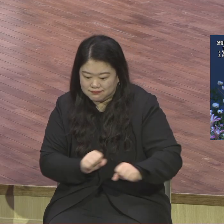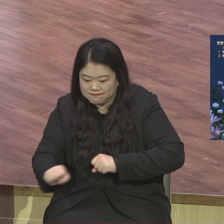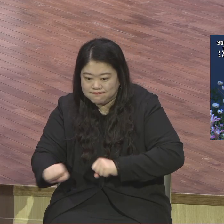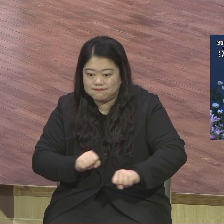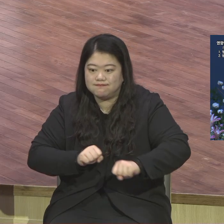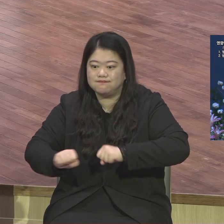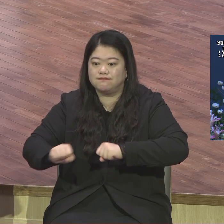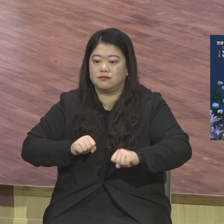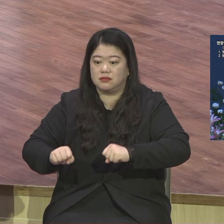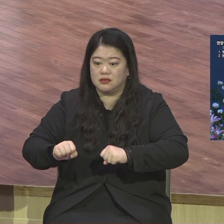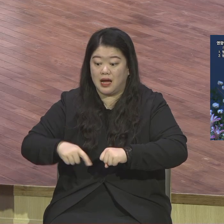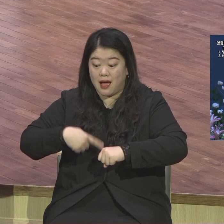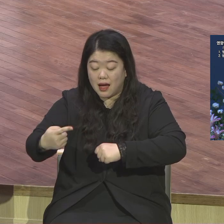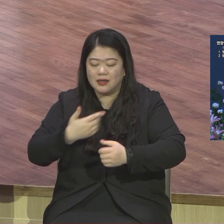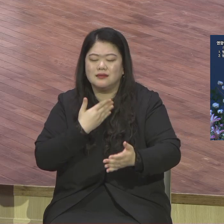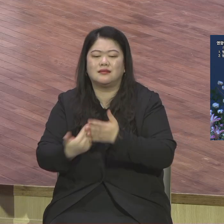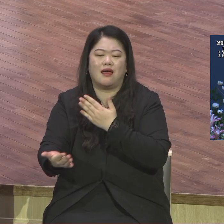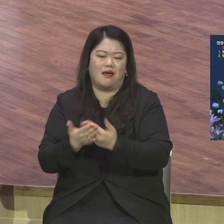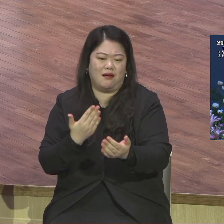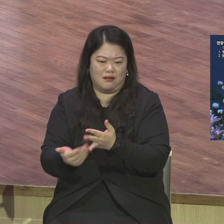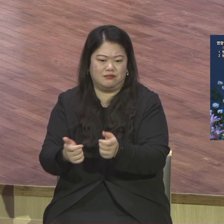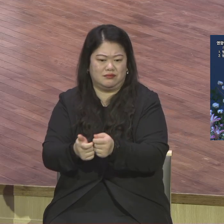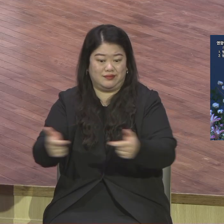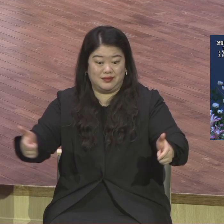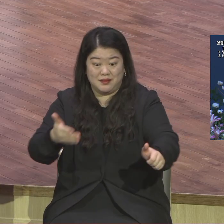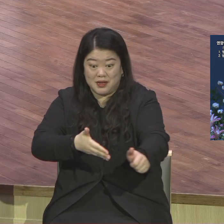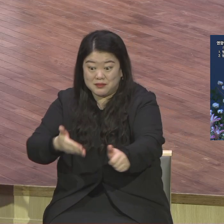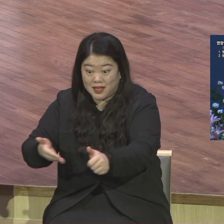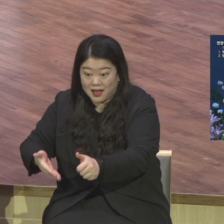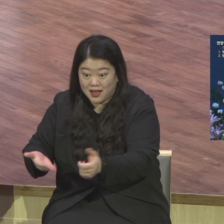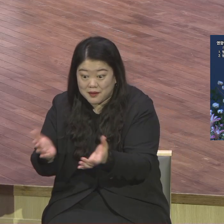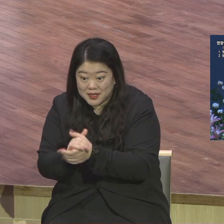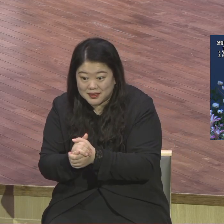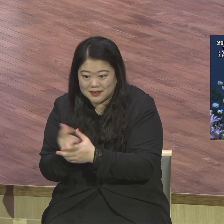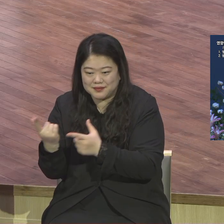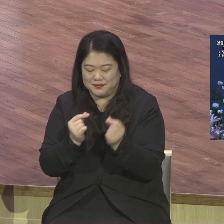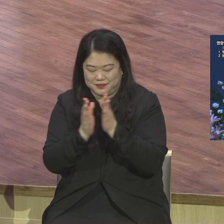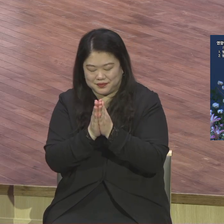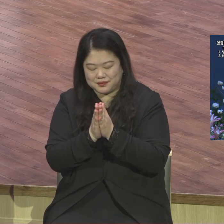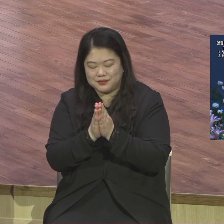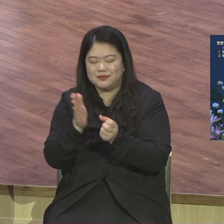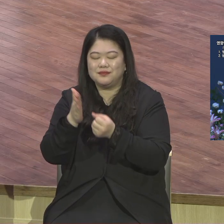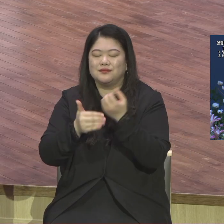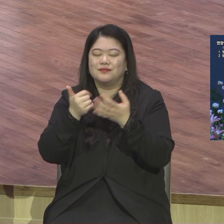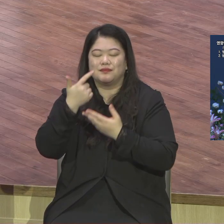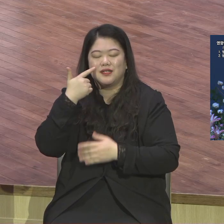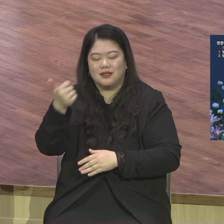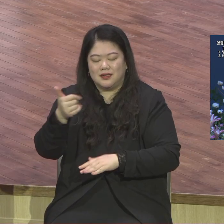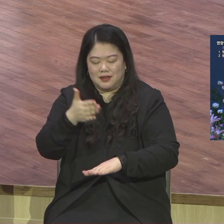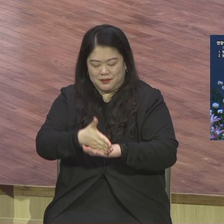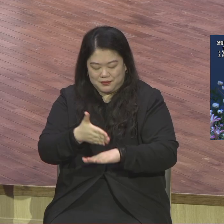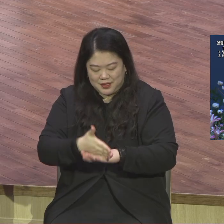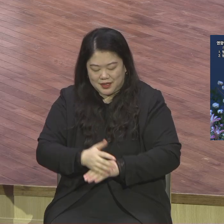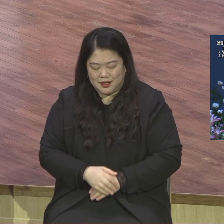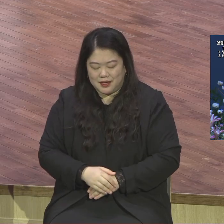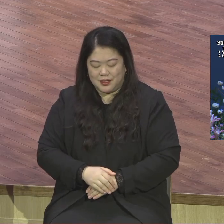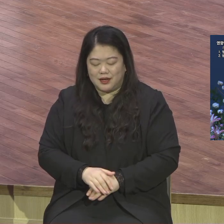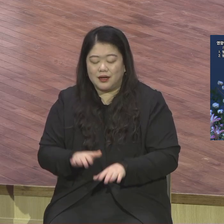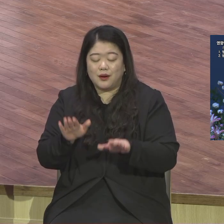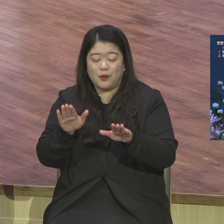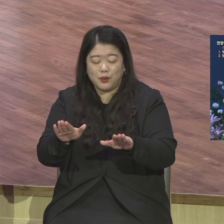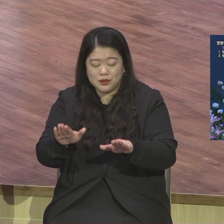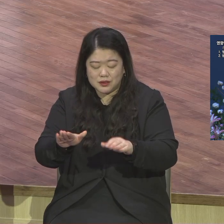응답받고 체험하는 증거 있기를 제물로 축복합니다. 기도합시다. 아버지 하나님 감사합니다. 우리 영계 모든